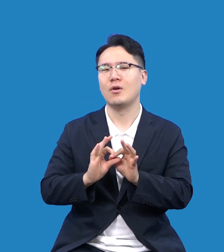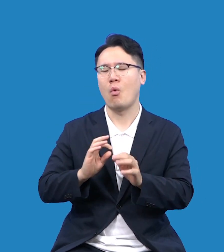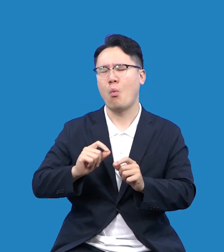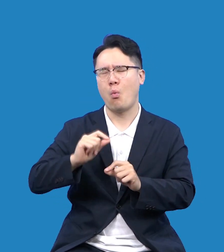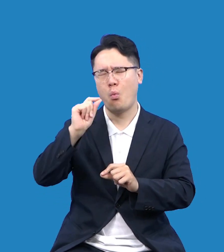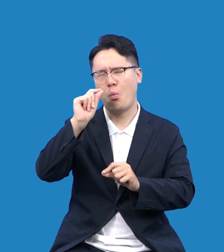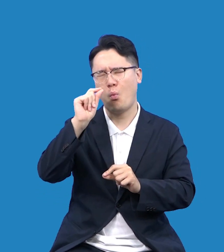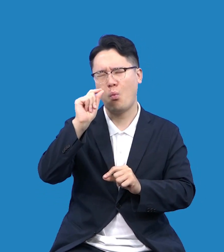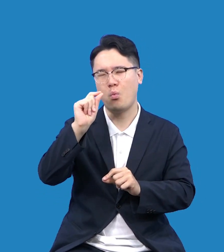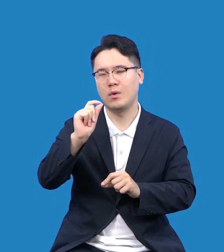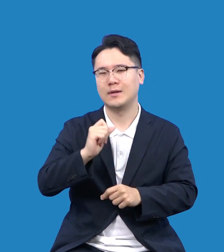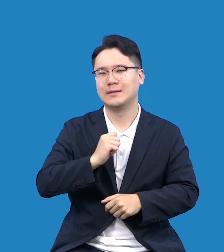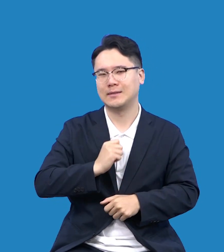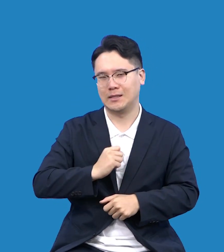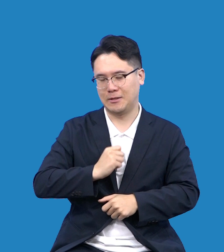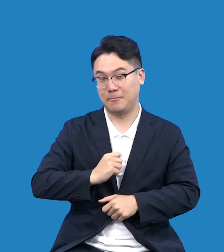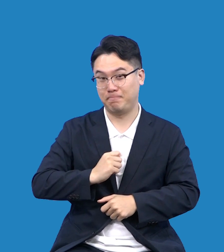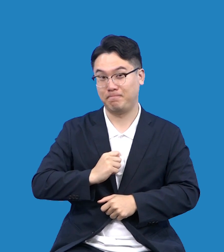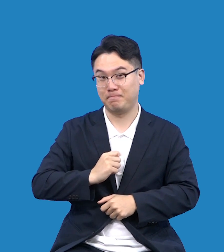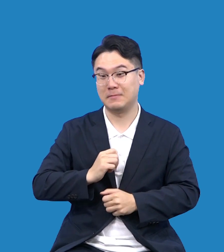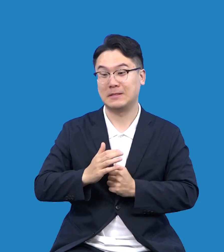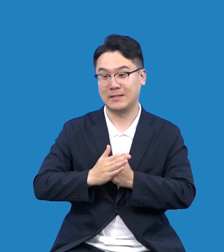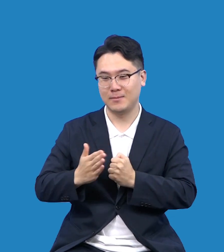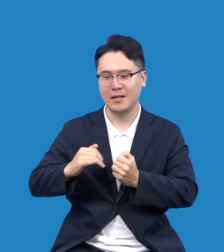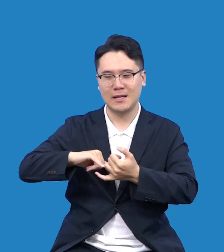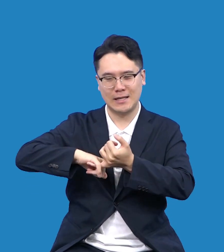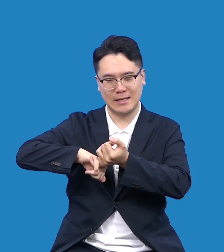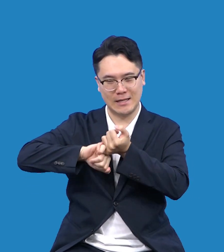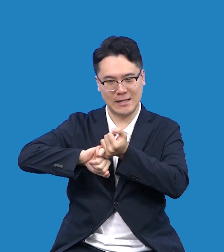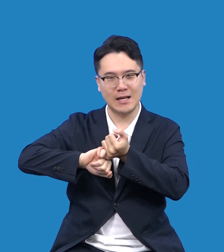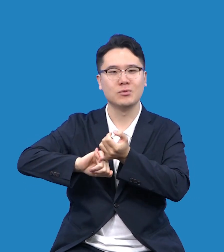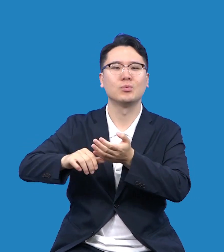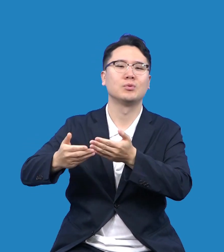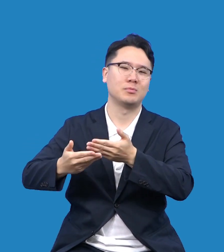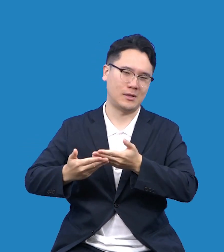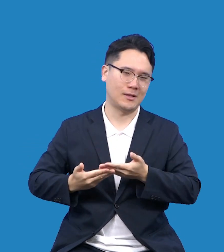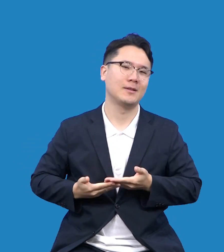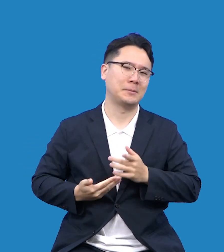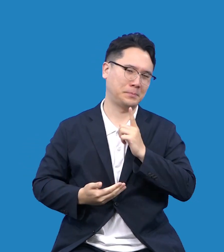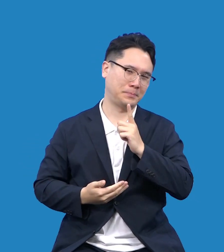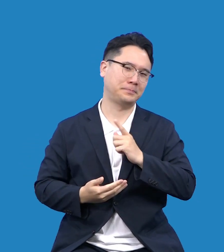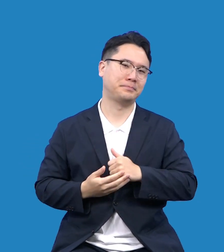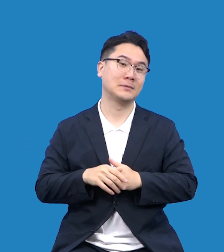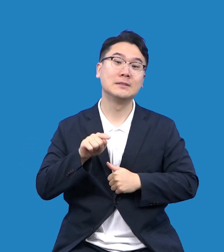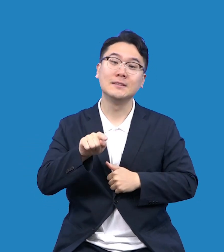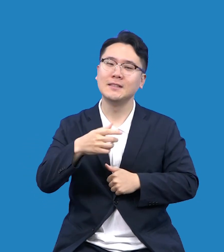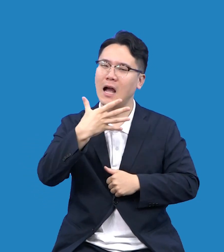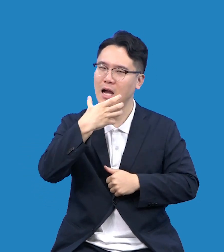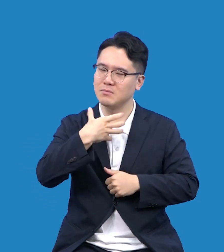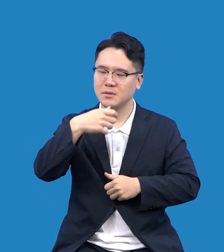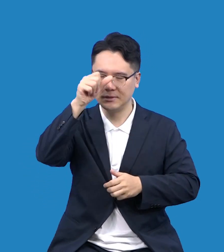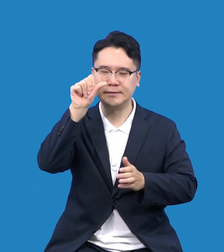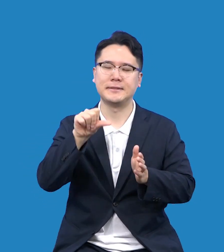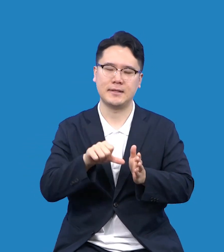마침내 약속의 시련을 경험한 일생, 그것이 아브라함의 생애였다는 것입니다. 그리고